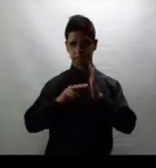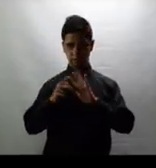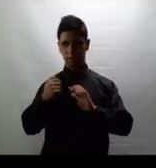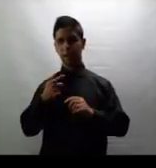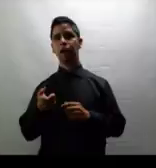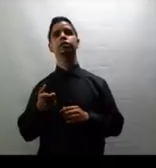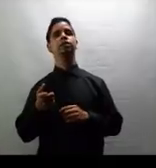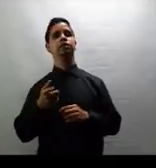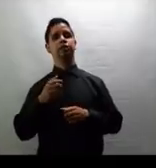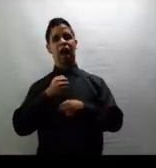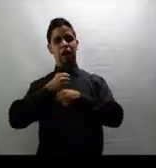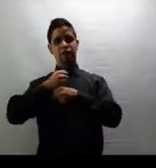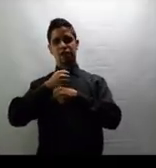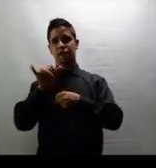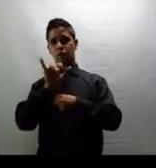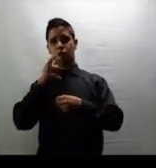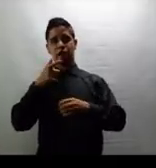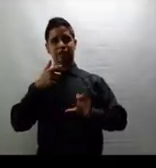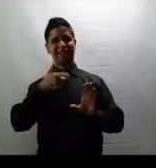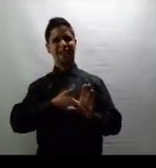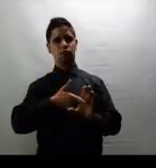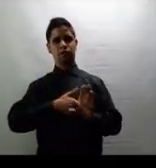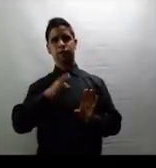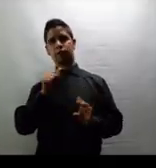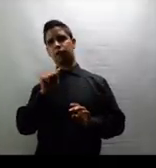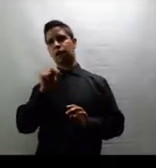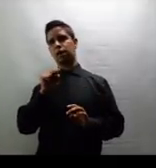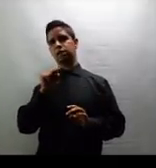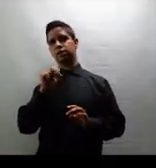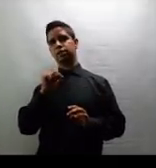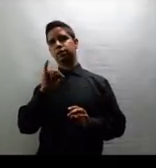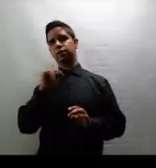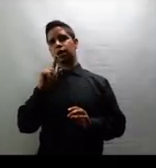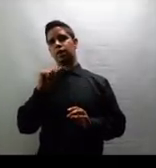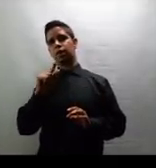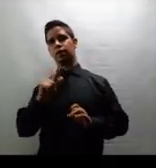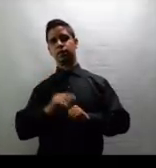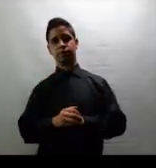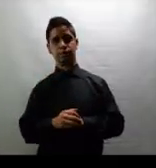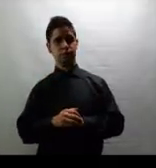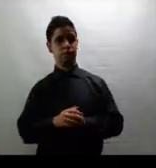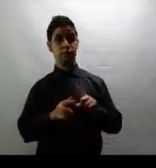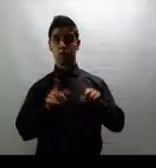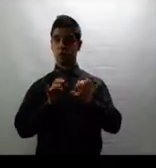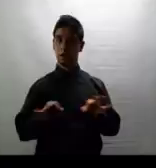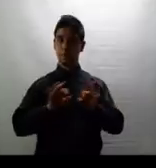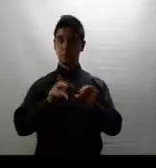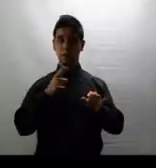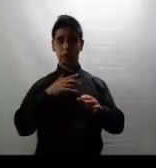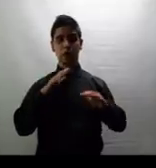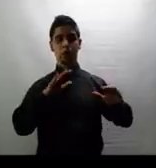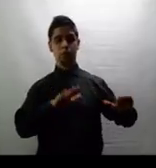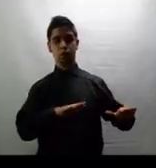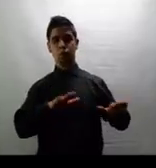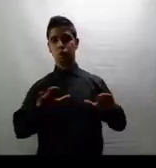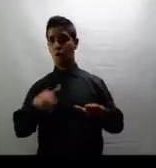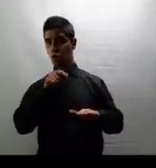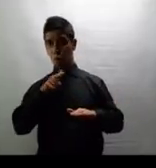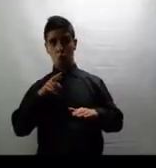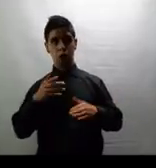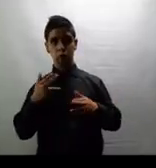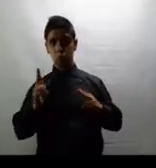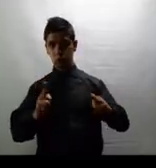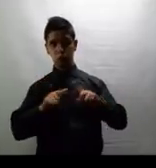qué bonito nunca busques acelerarte cuando estés ansioso por el contrario tienes que ser en arte y avanzar un paso a la vez